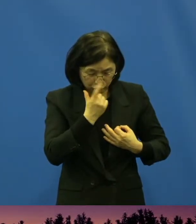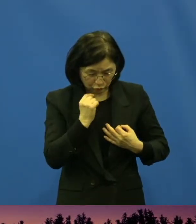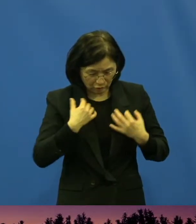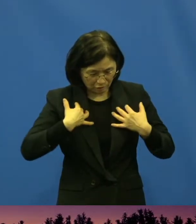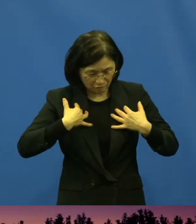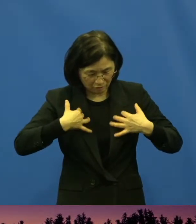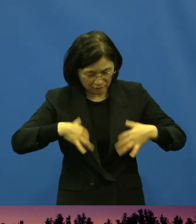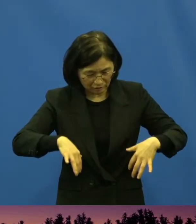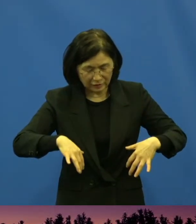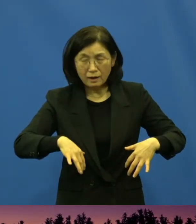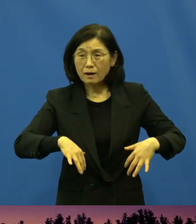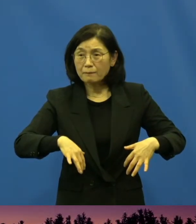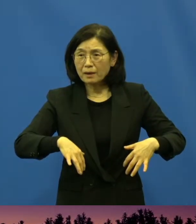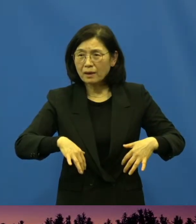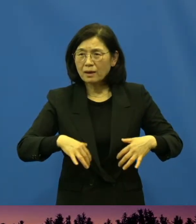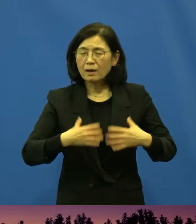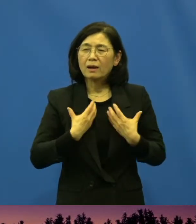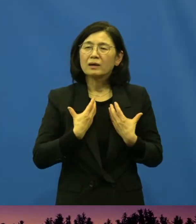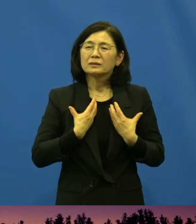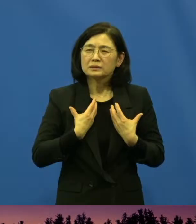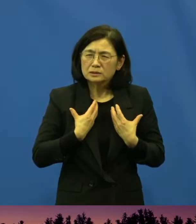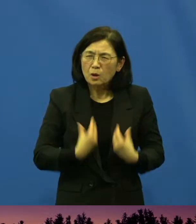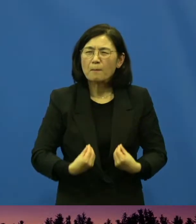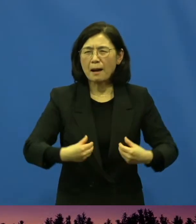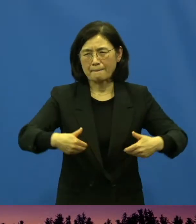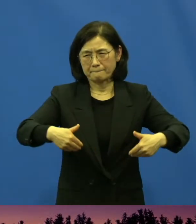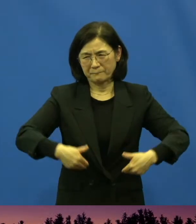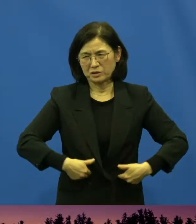우리의 노력으로 안 돼요.